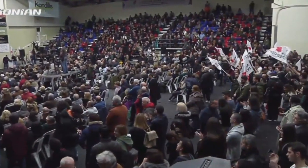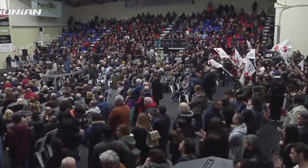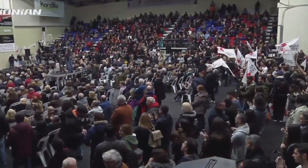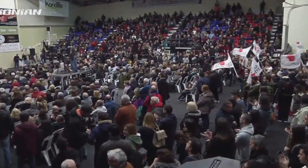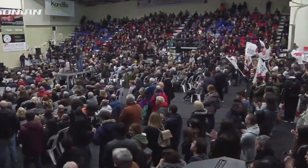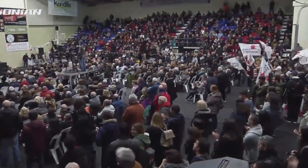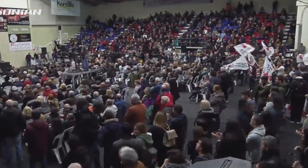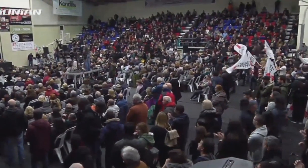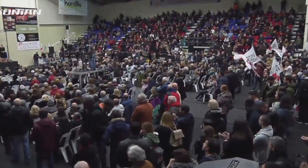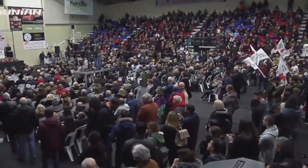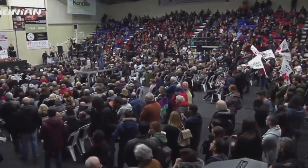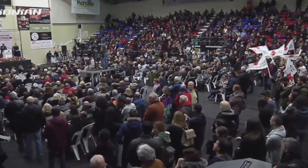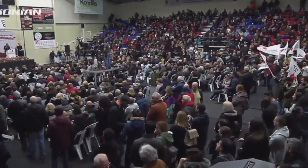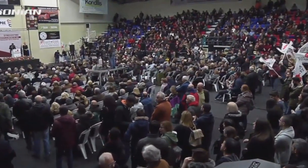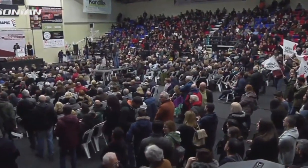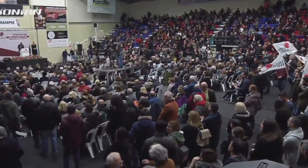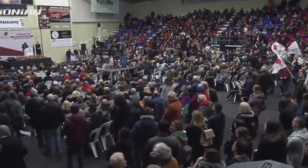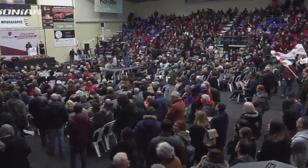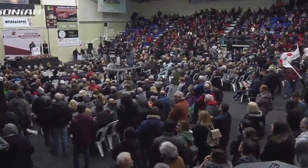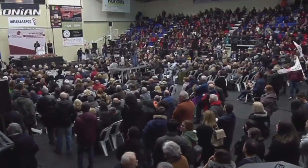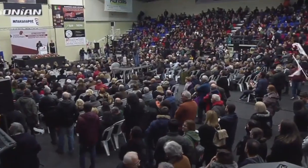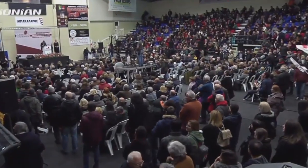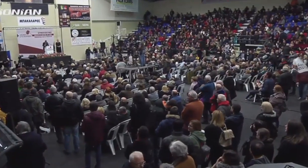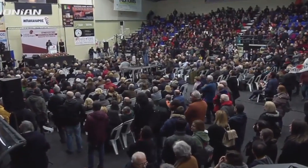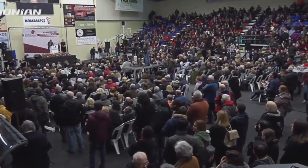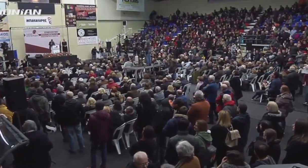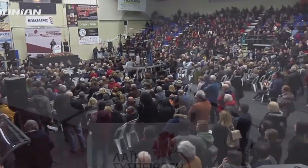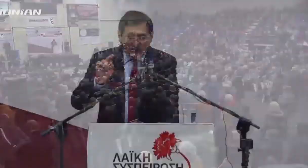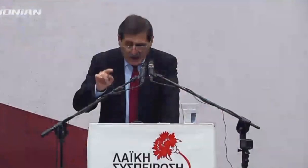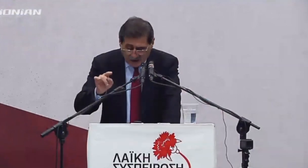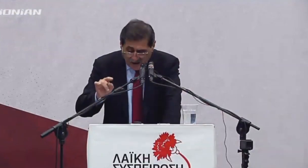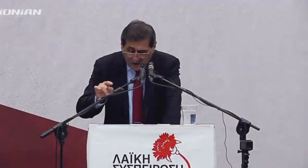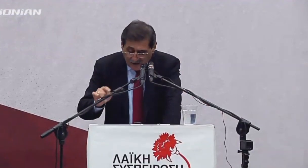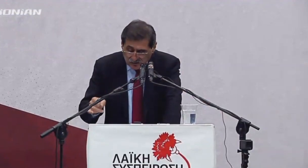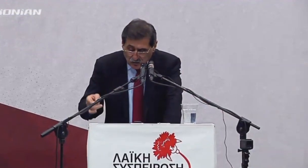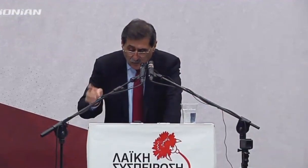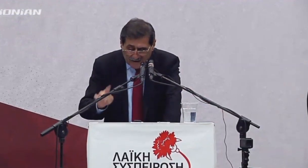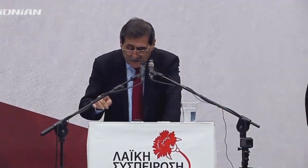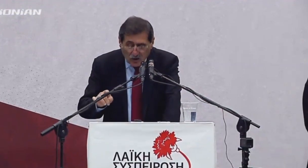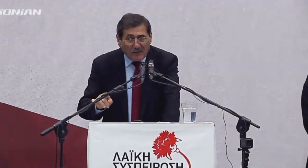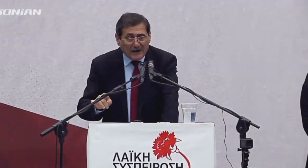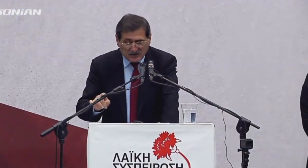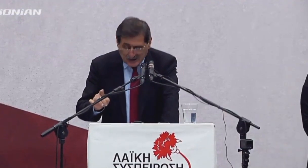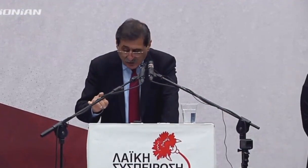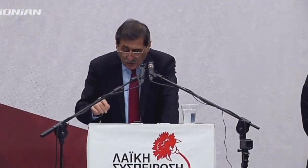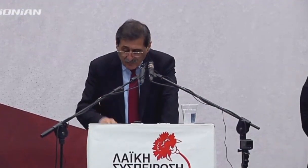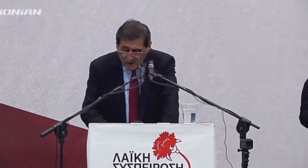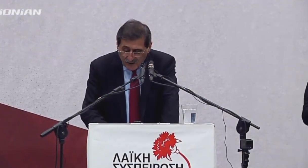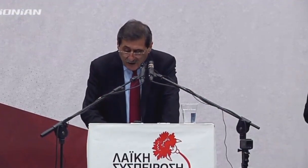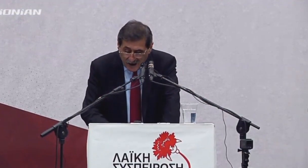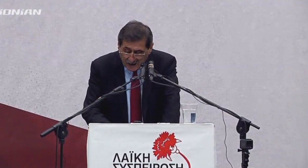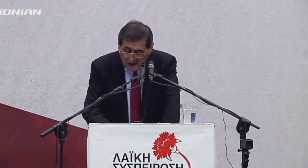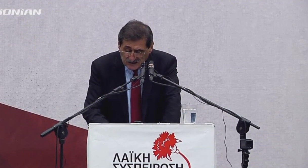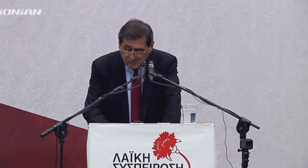Κρατώντας το Ευαγγέλιο των νόμων, έκλεισε ημέρημνα στο